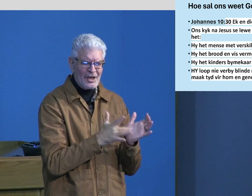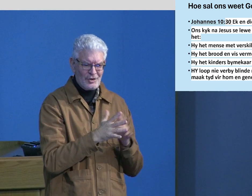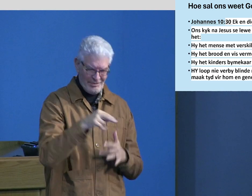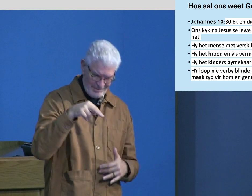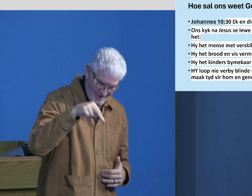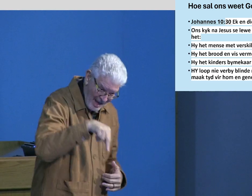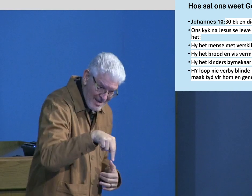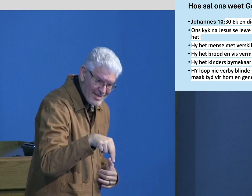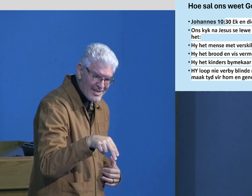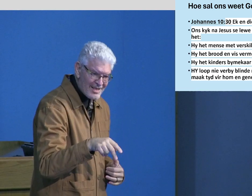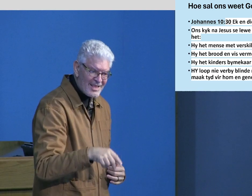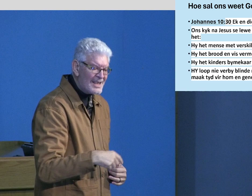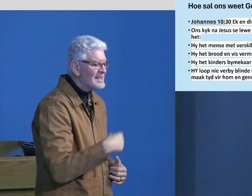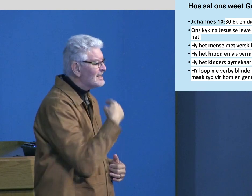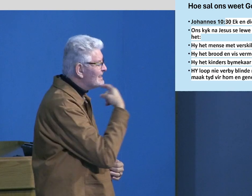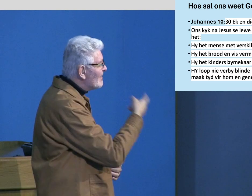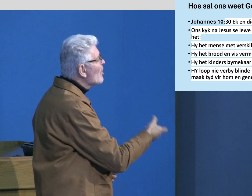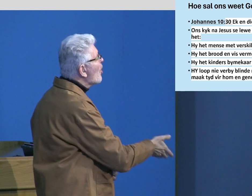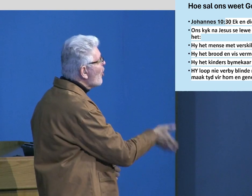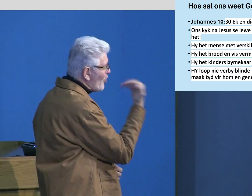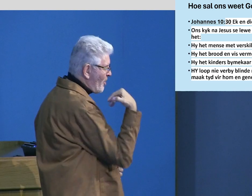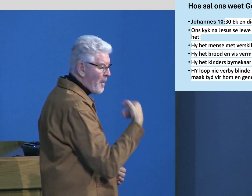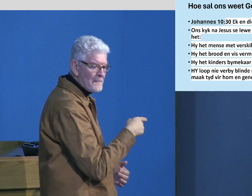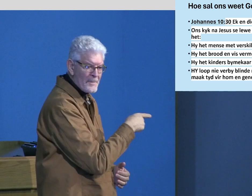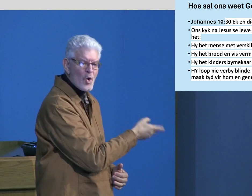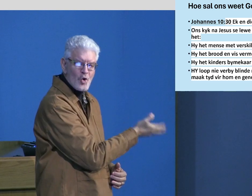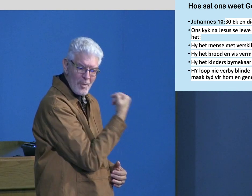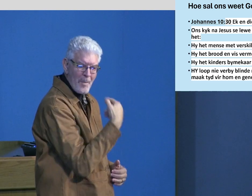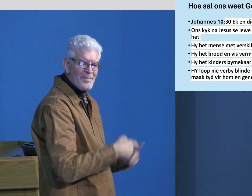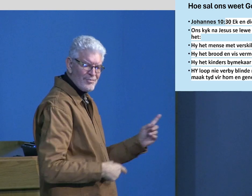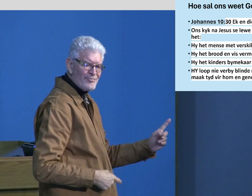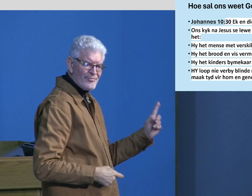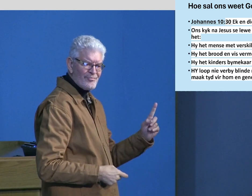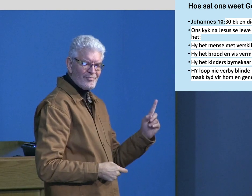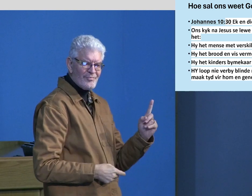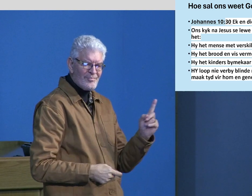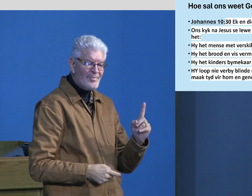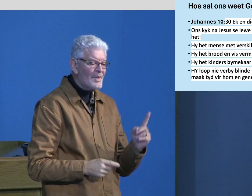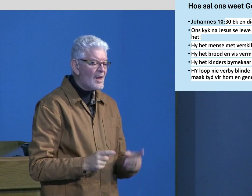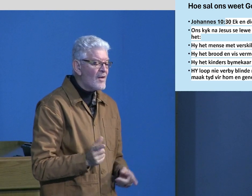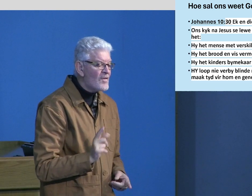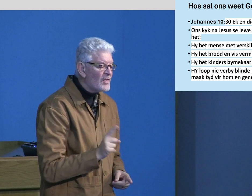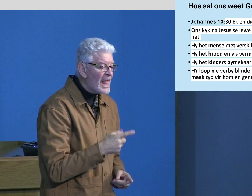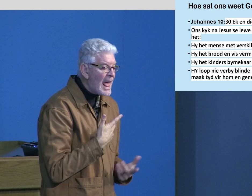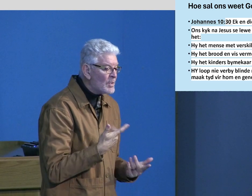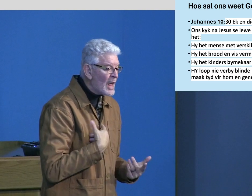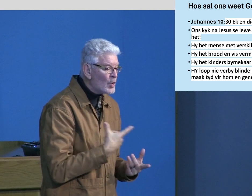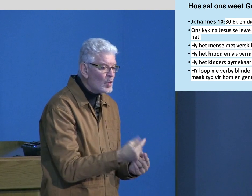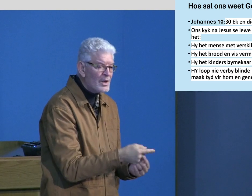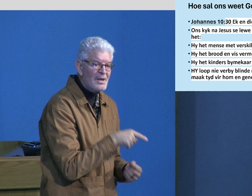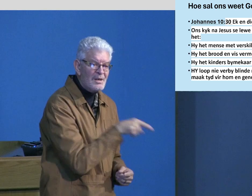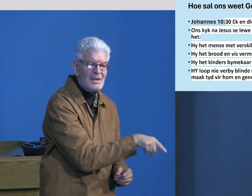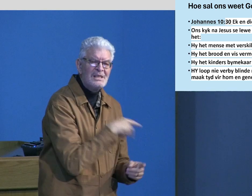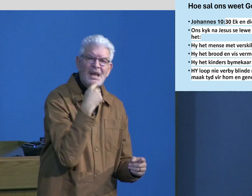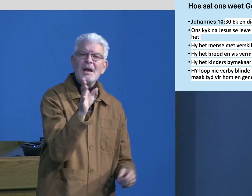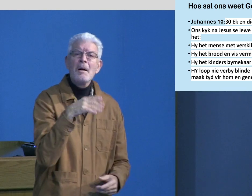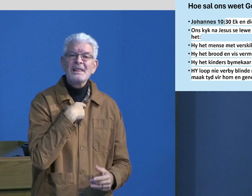om so te skree, maar Jesus het gaan stil staan. En gesê, kom, wat wil jy hê moet ek vir jou